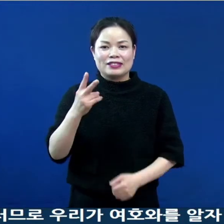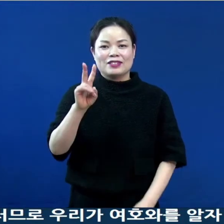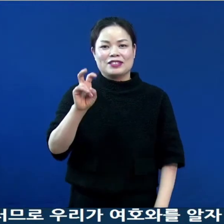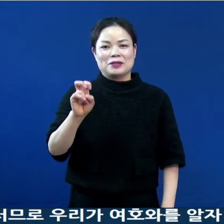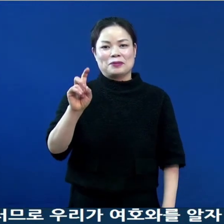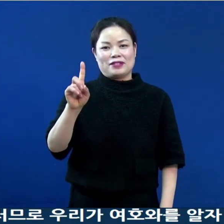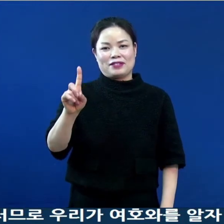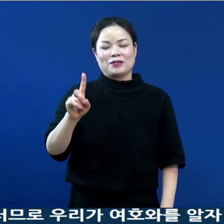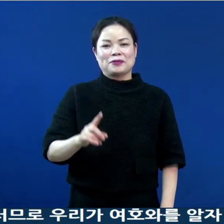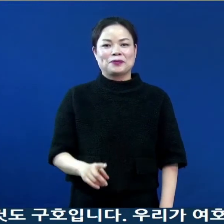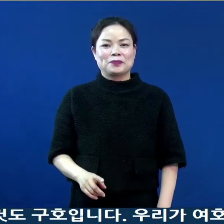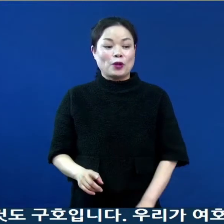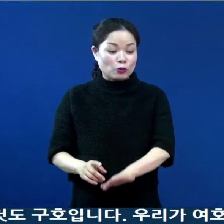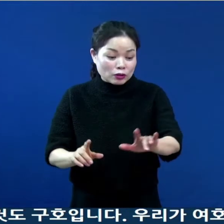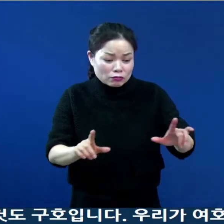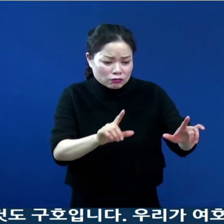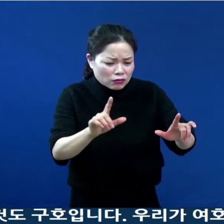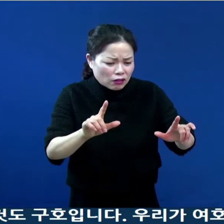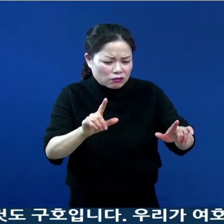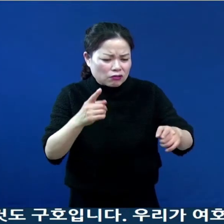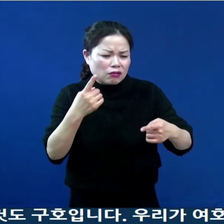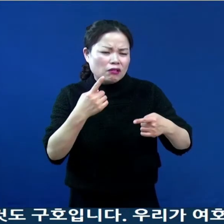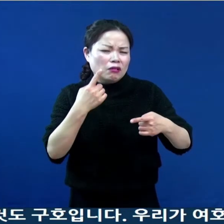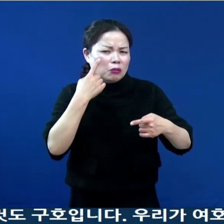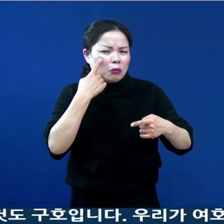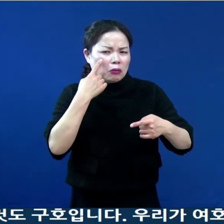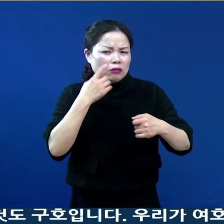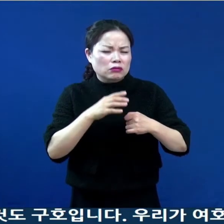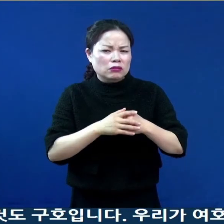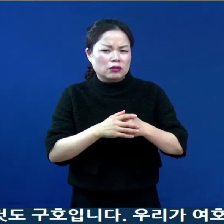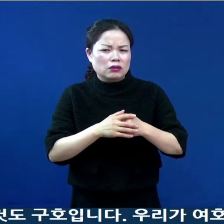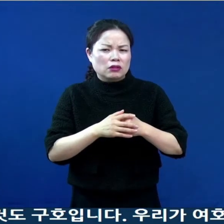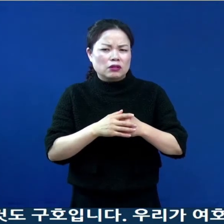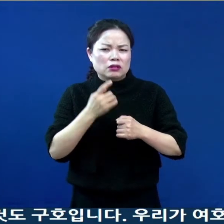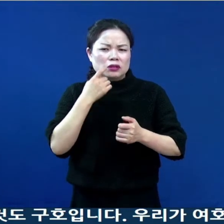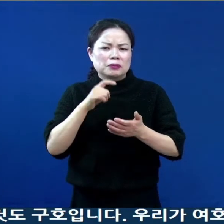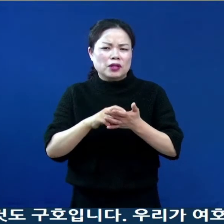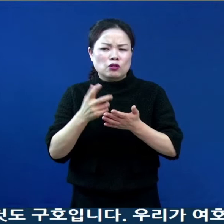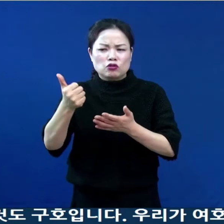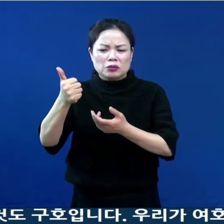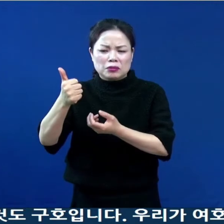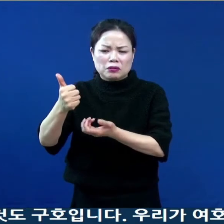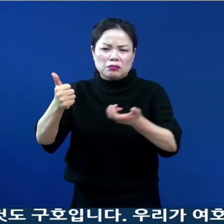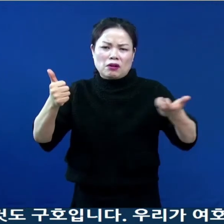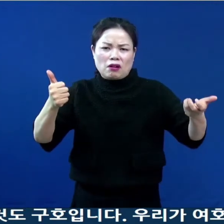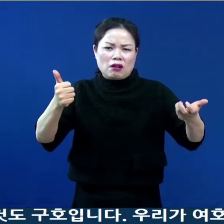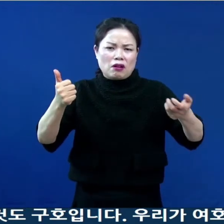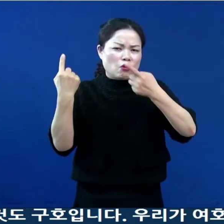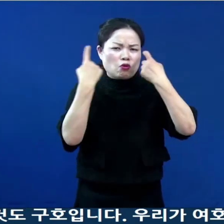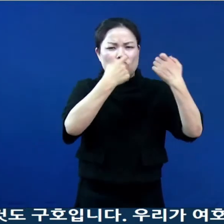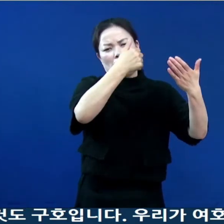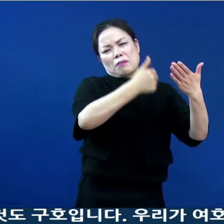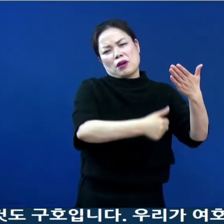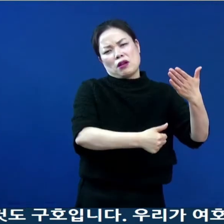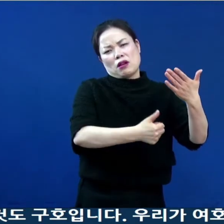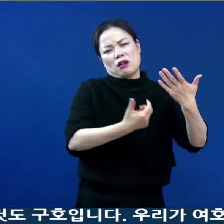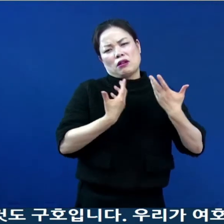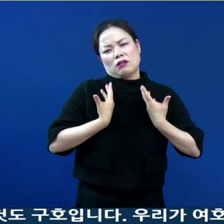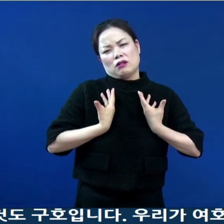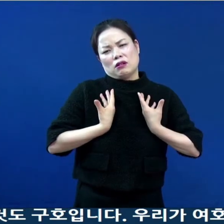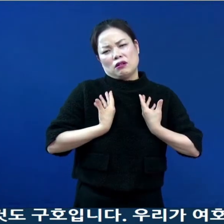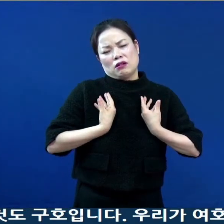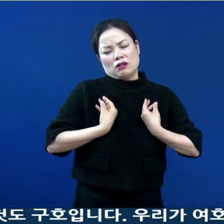2021년 우리가 살다 보면 주님 쉽게 떠납니다. 쉽게 미끄러집니다.